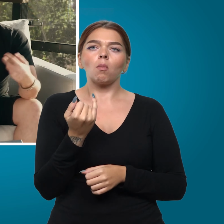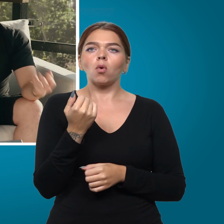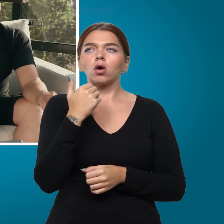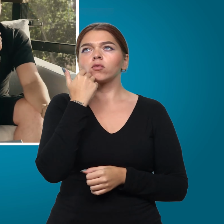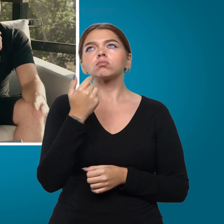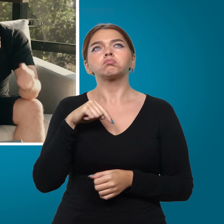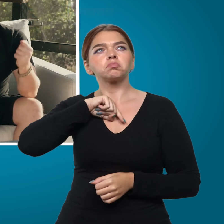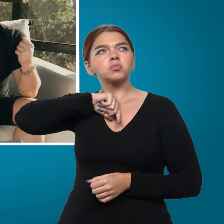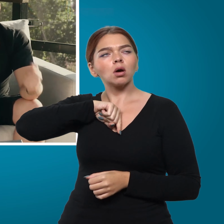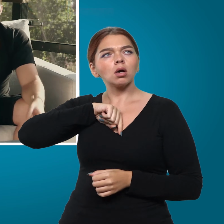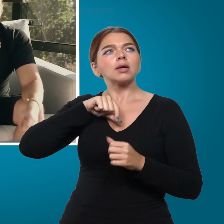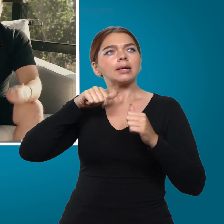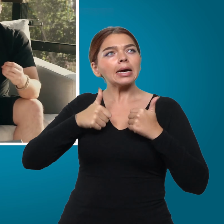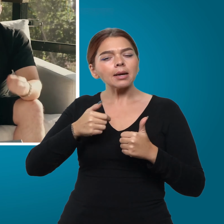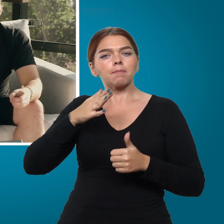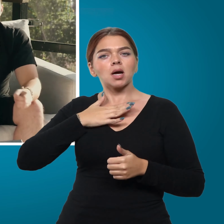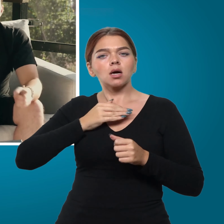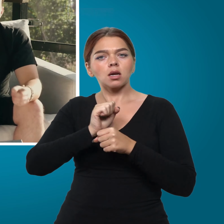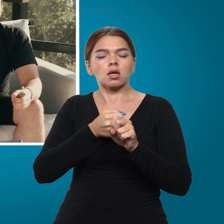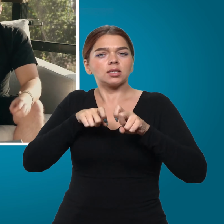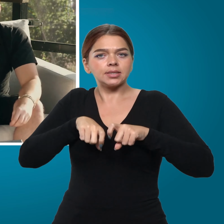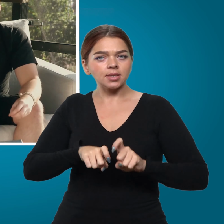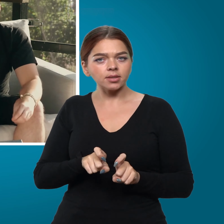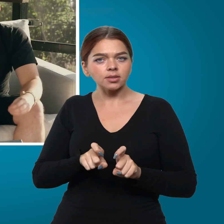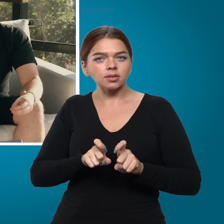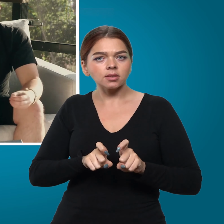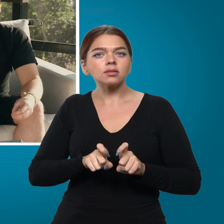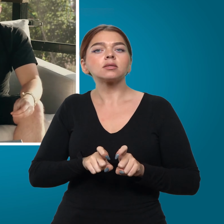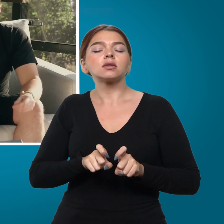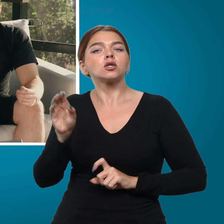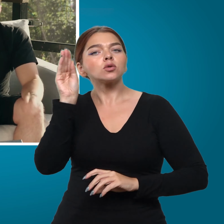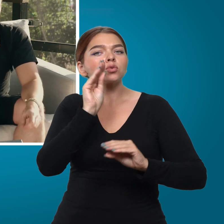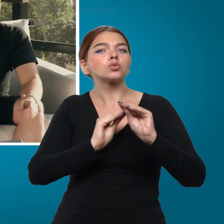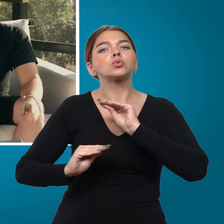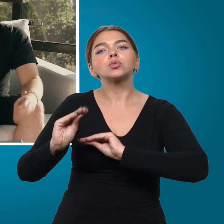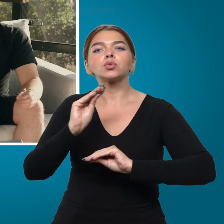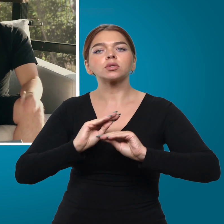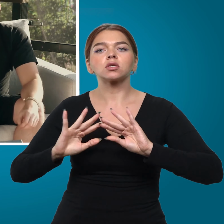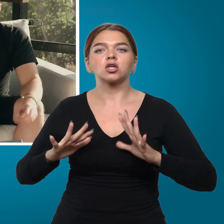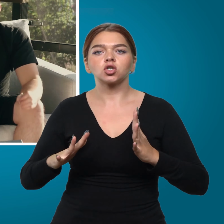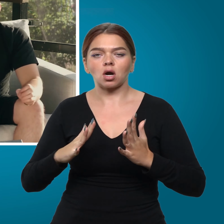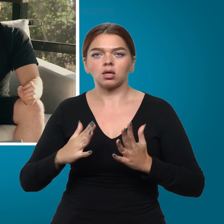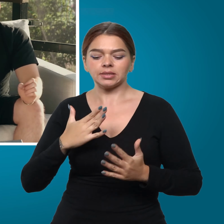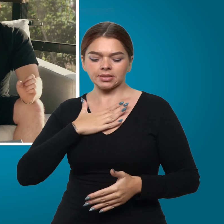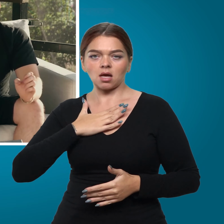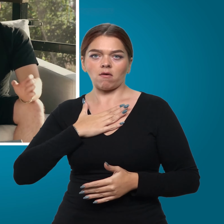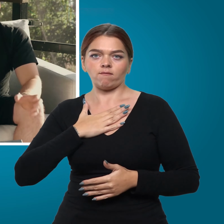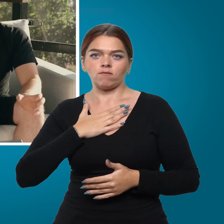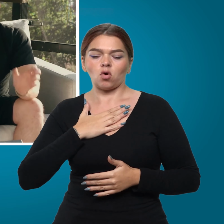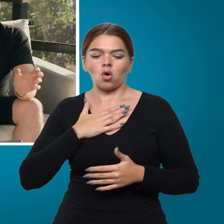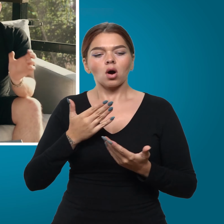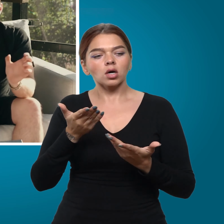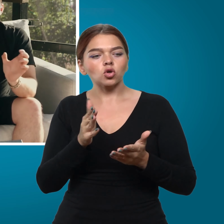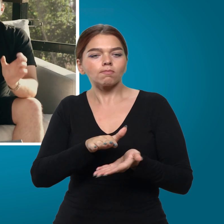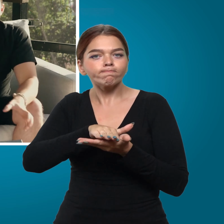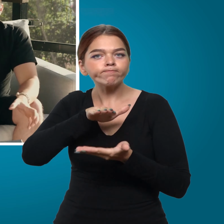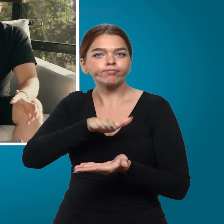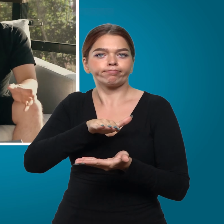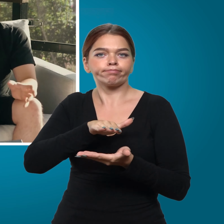žmonės įvairiausiam temom, viskas yra įdomu, smagu, bet kažkurio momentu tiesiog atėjo tas, gerai, man reikia sėsti ir kažką